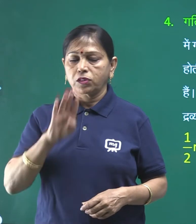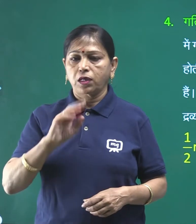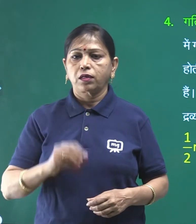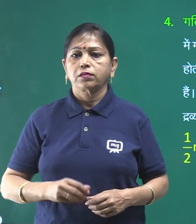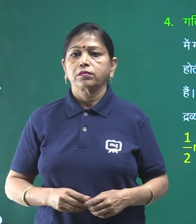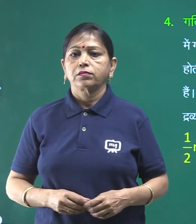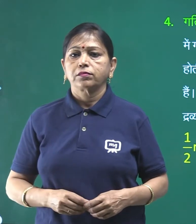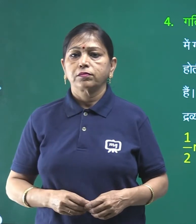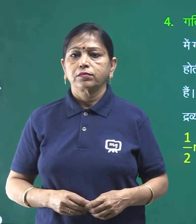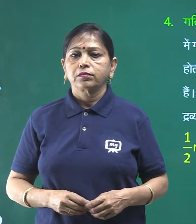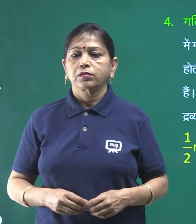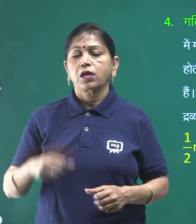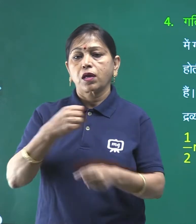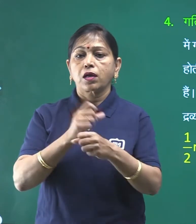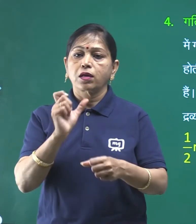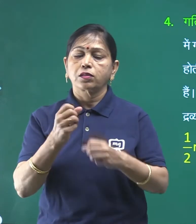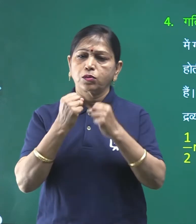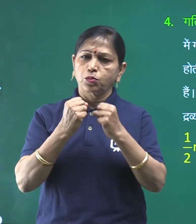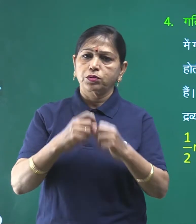4, गतिज ऊर्जा